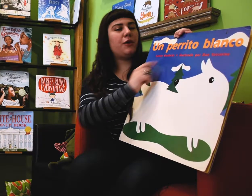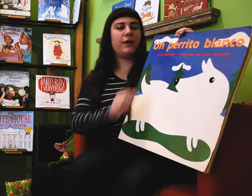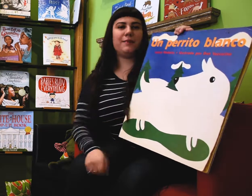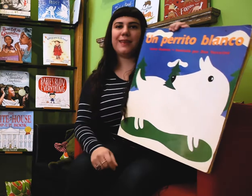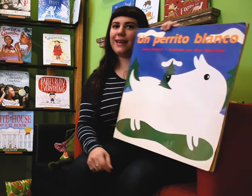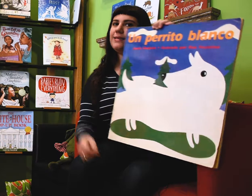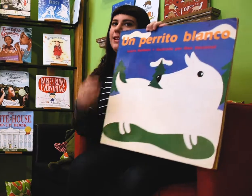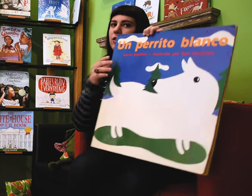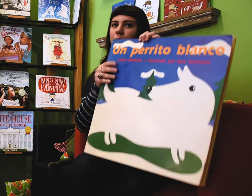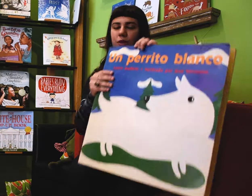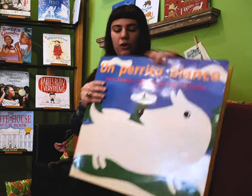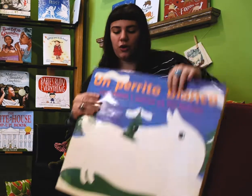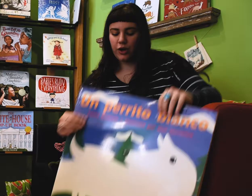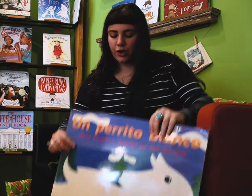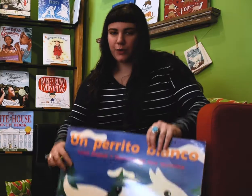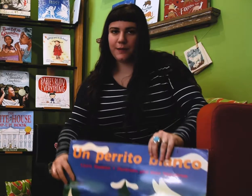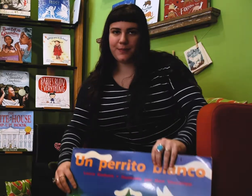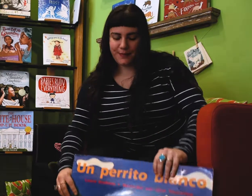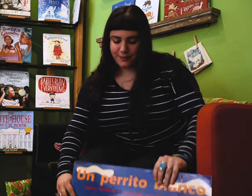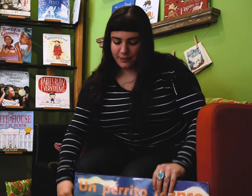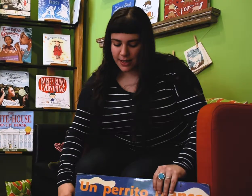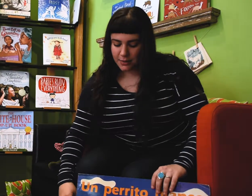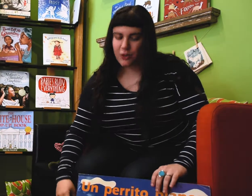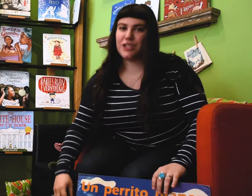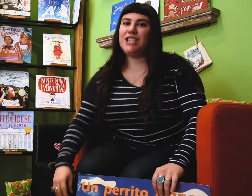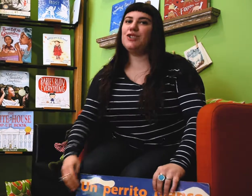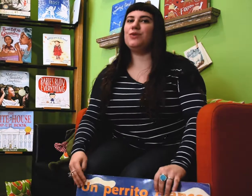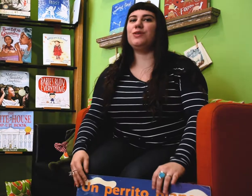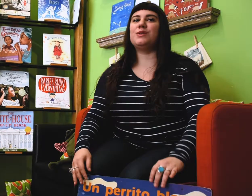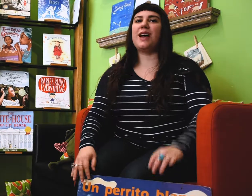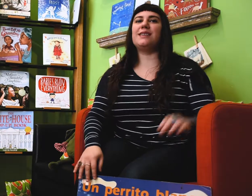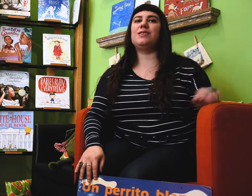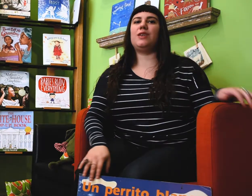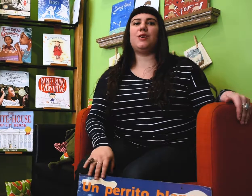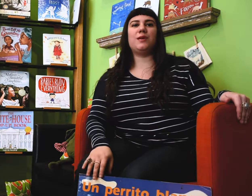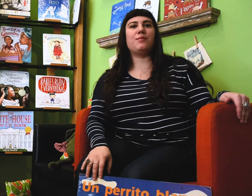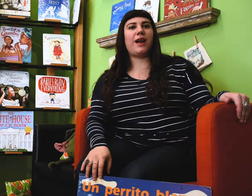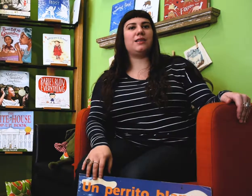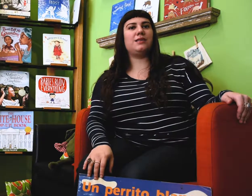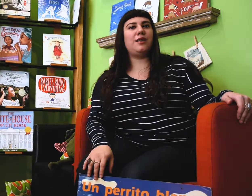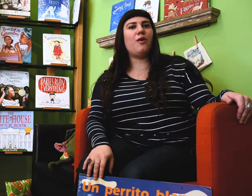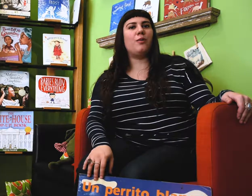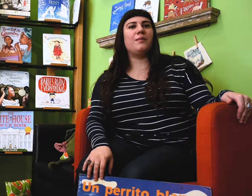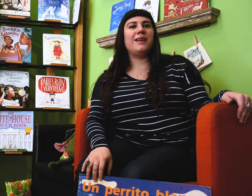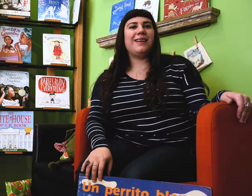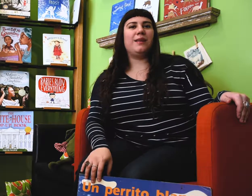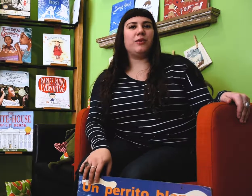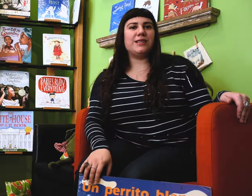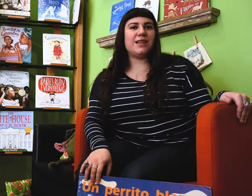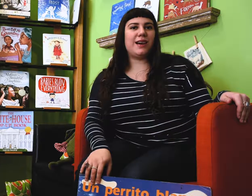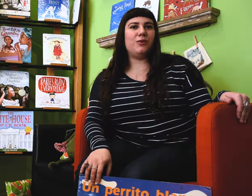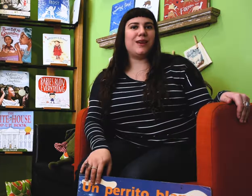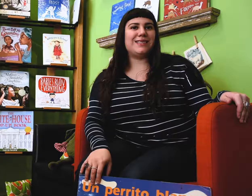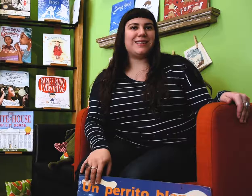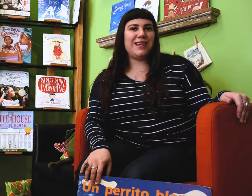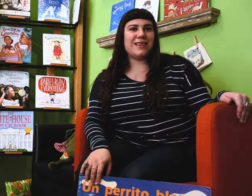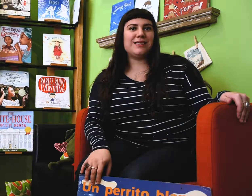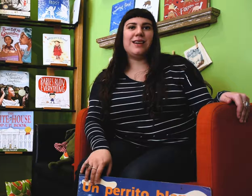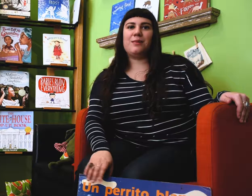Godwin. Escrito por Laura Godwin. I'm going to teach you a few signs so that you can practice at home. Les voy a enseñar algunas señas para